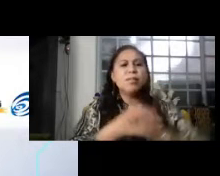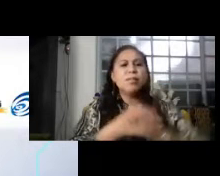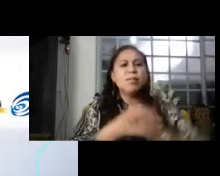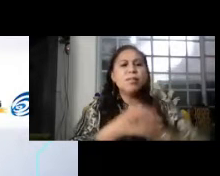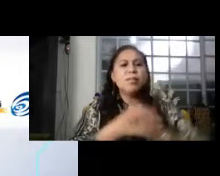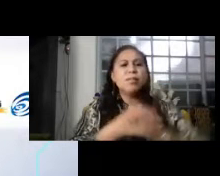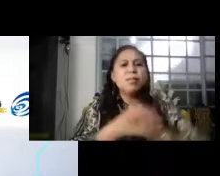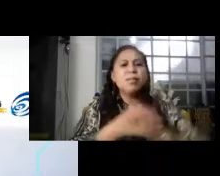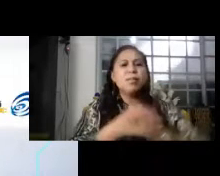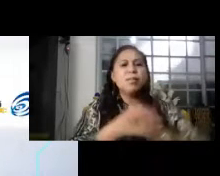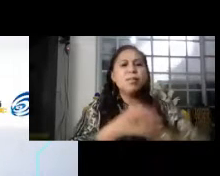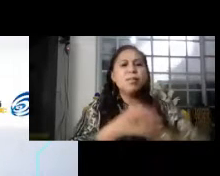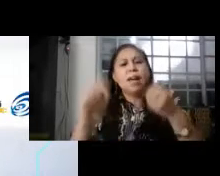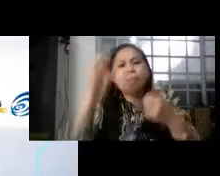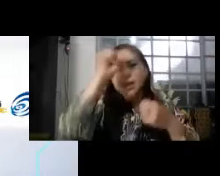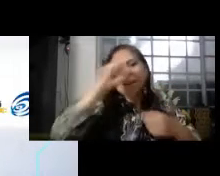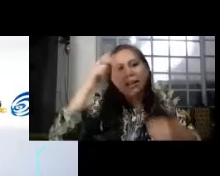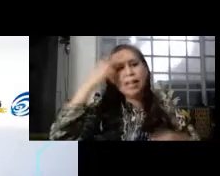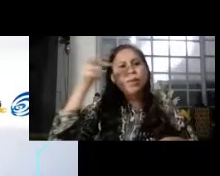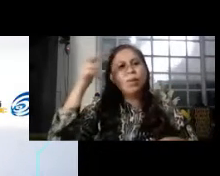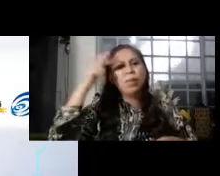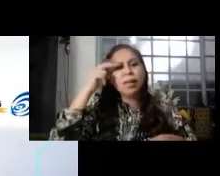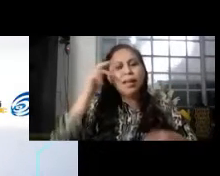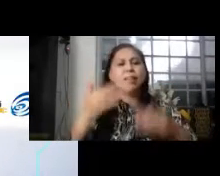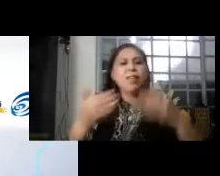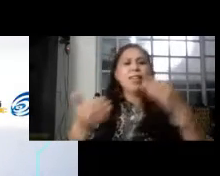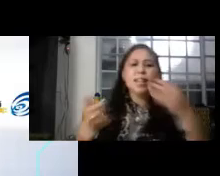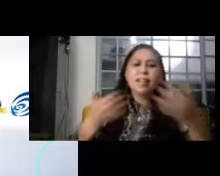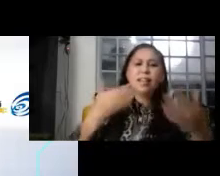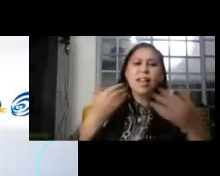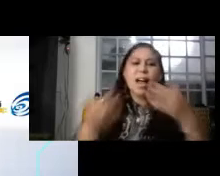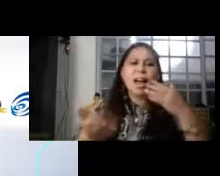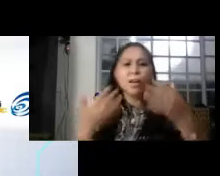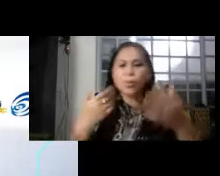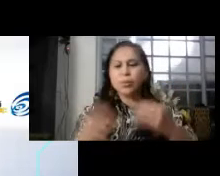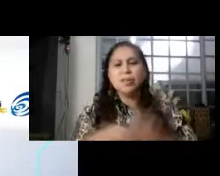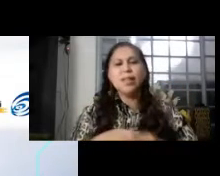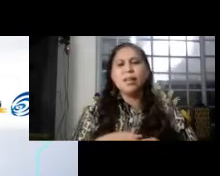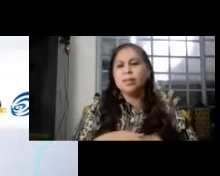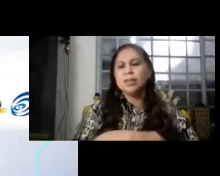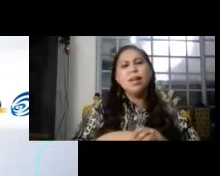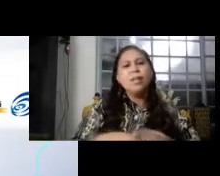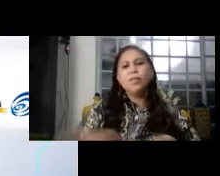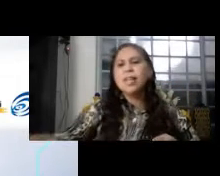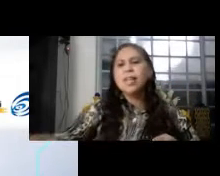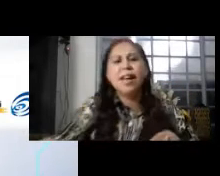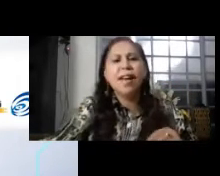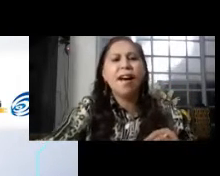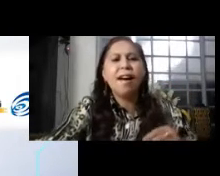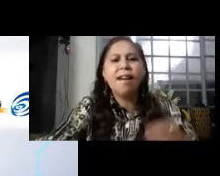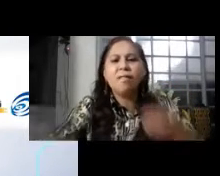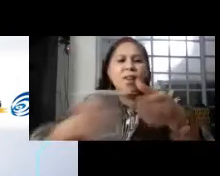né? Não, a língua ela é aprendida naturalmente através de quê? De diálogos, diálogos. Você